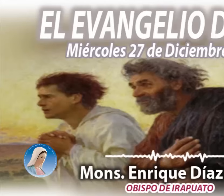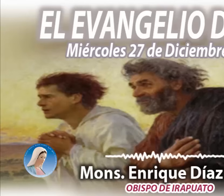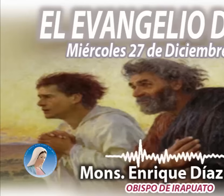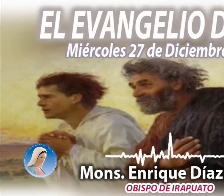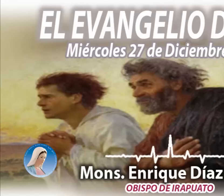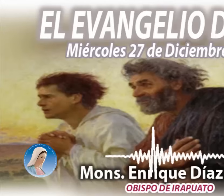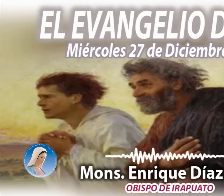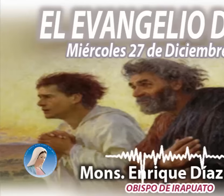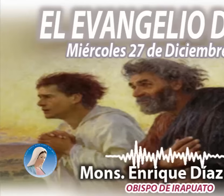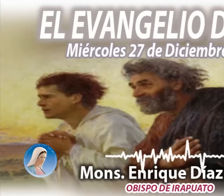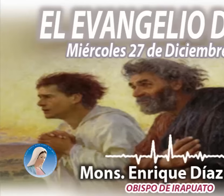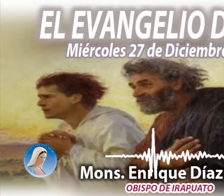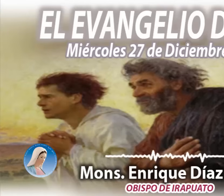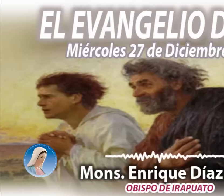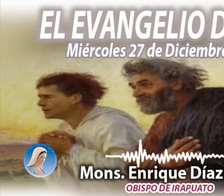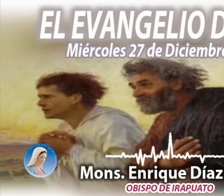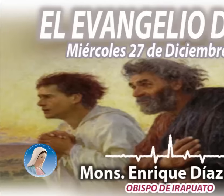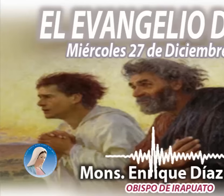de esperanza.